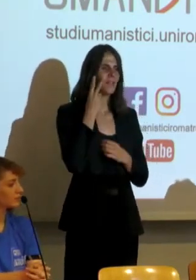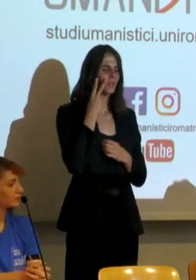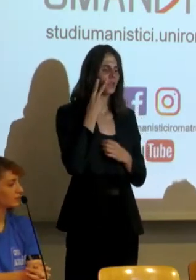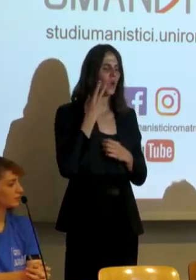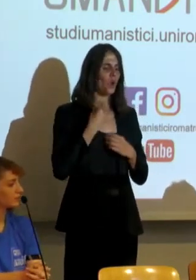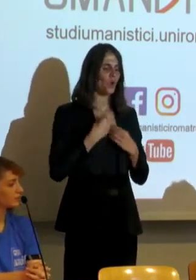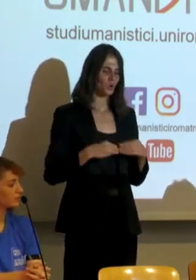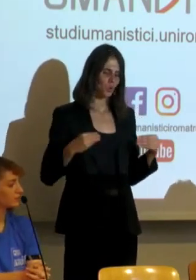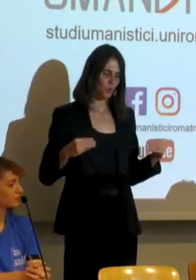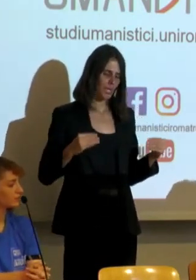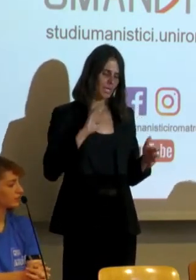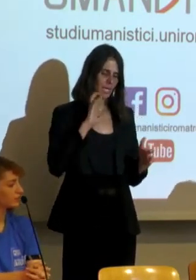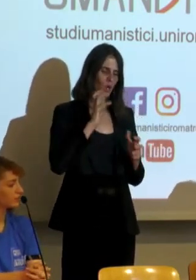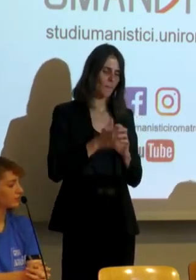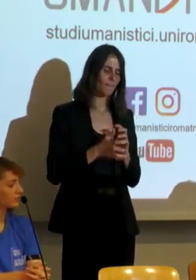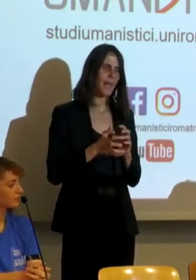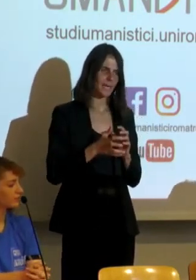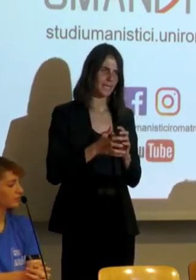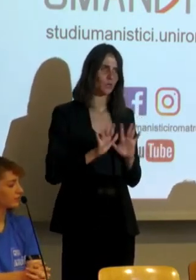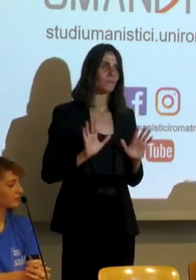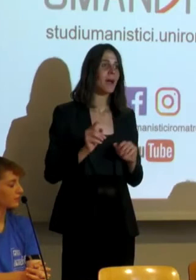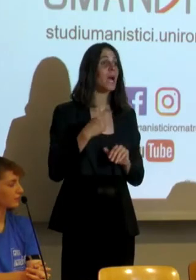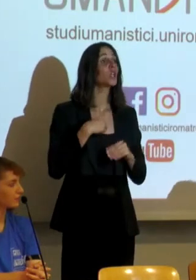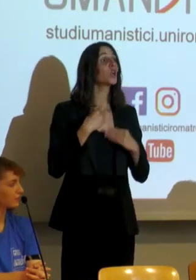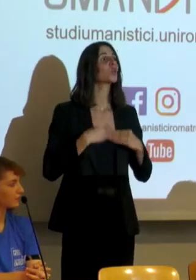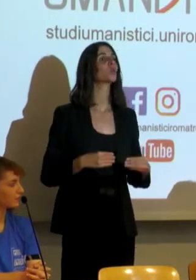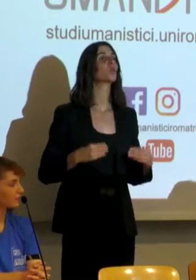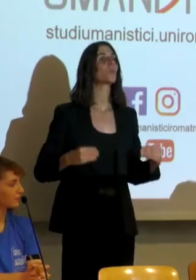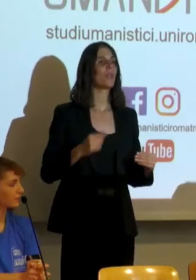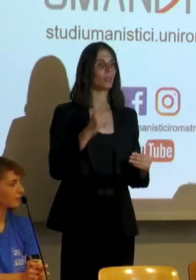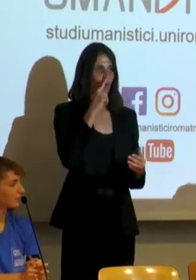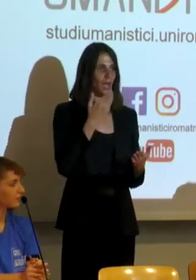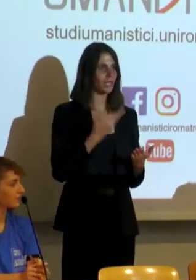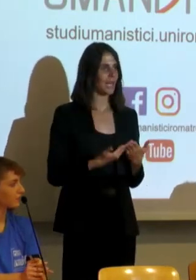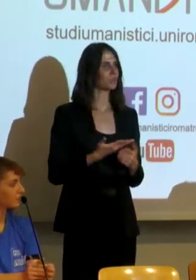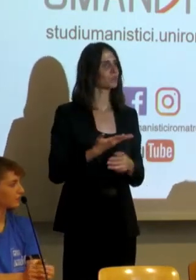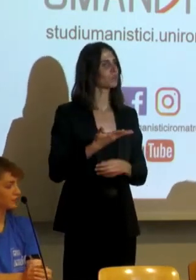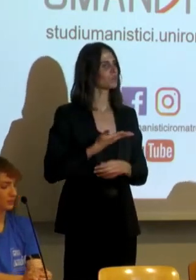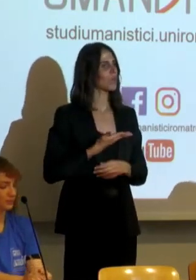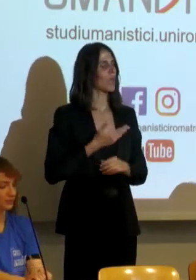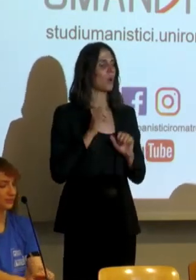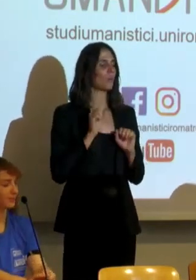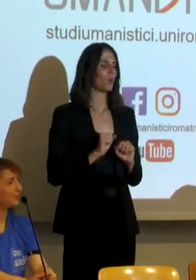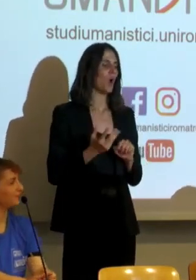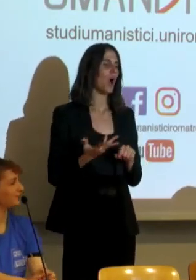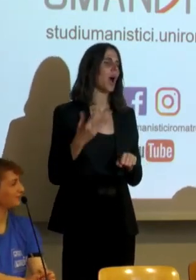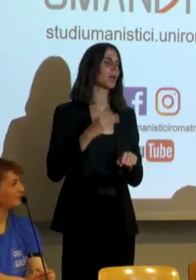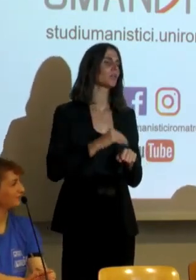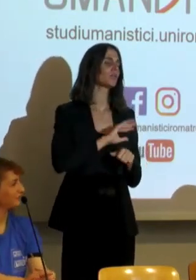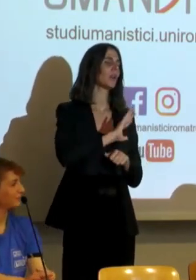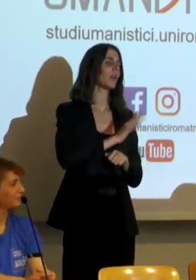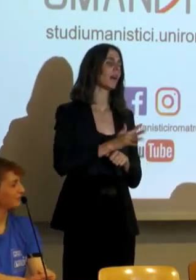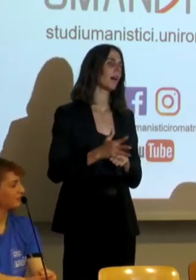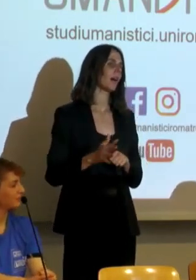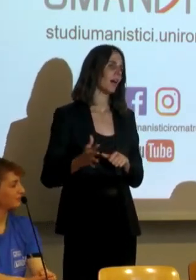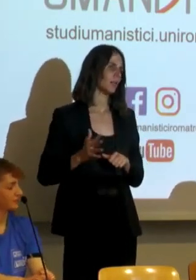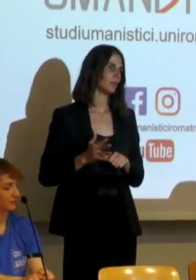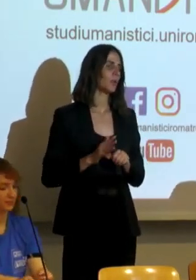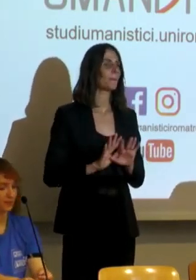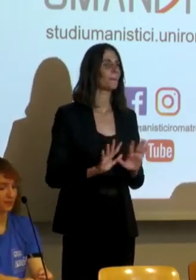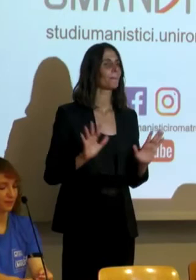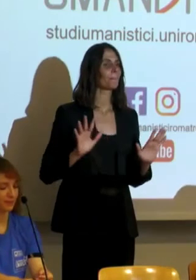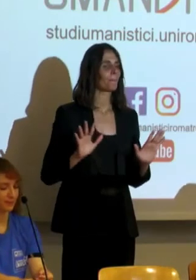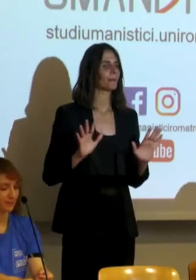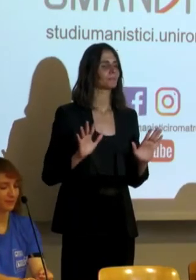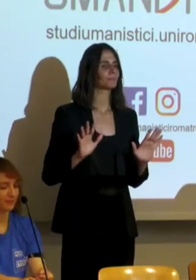per comprendere quello che sto andando a vedere e cercare. Potremmo dire molte altre cose, magari passiamo dopo per i lavori, però la